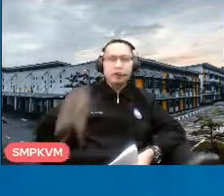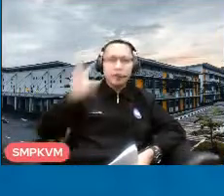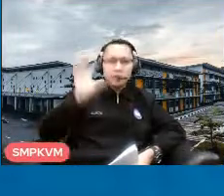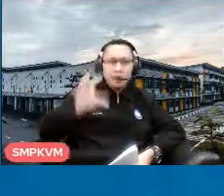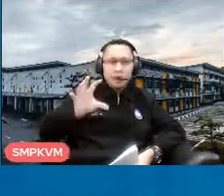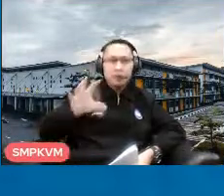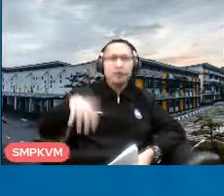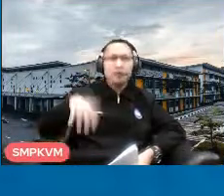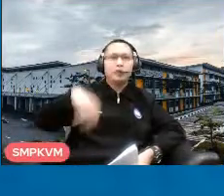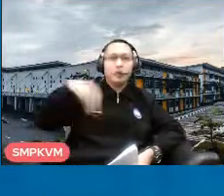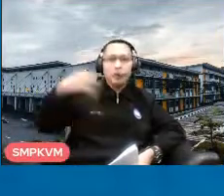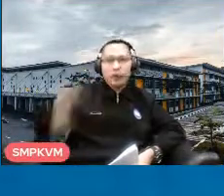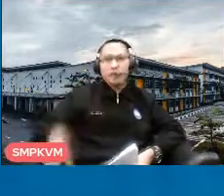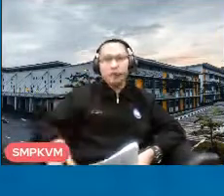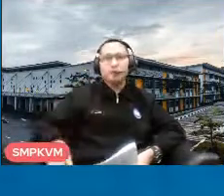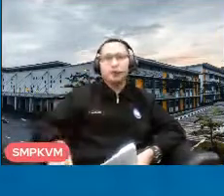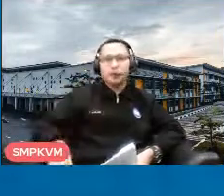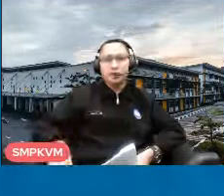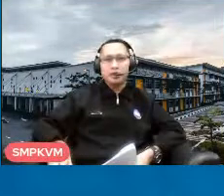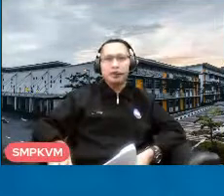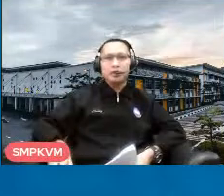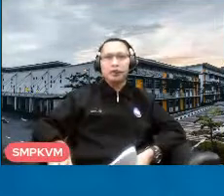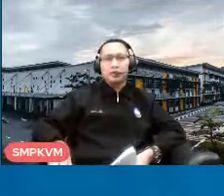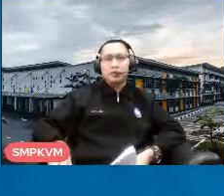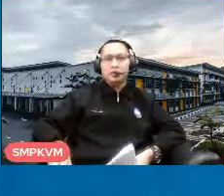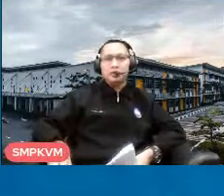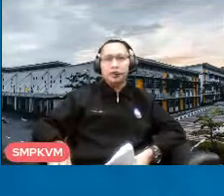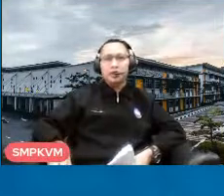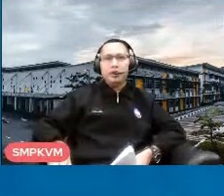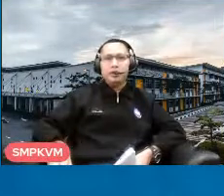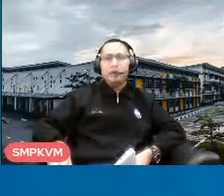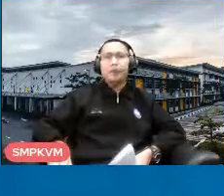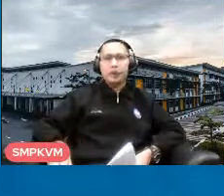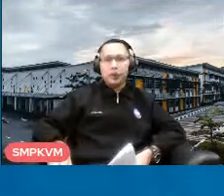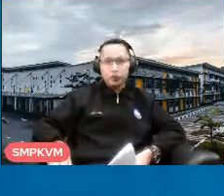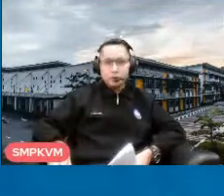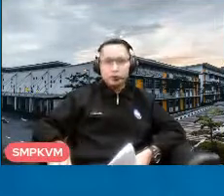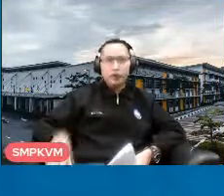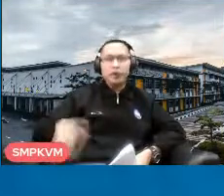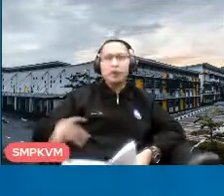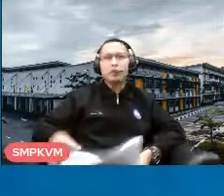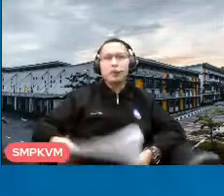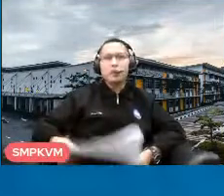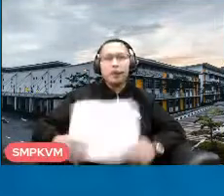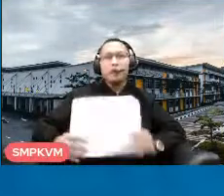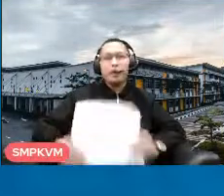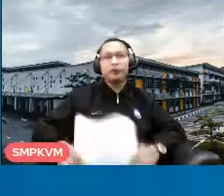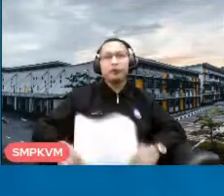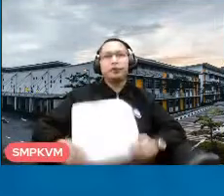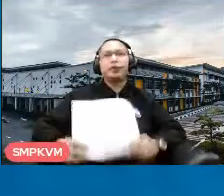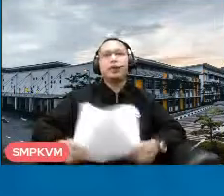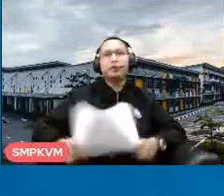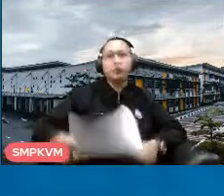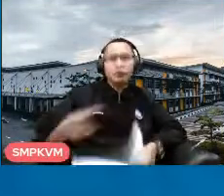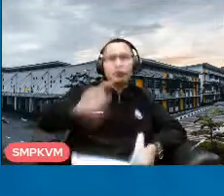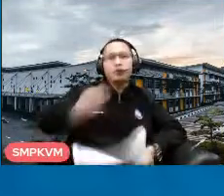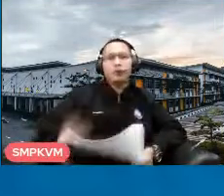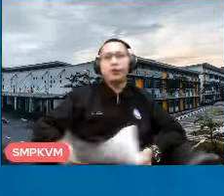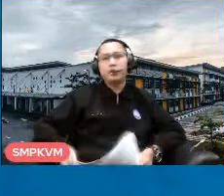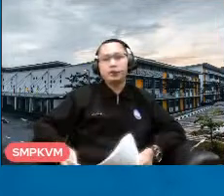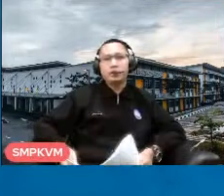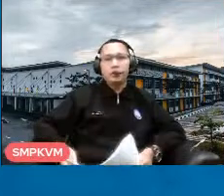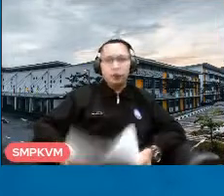Kiss yang beracun bantu saya olah jadi saya pantau semua saya lagu yang paling baik memang dalam